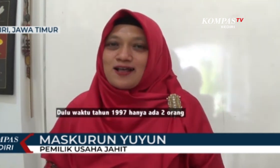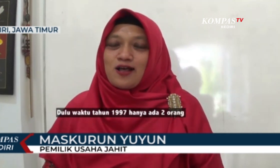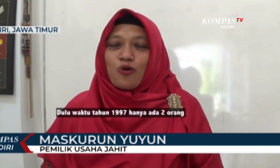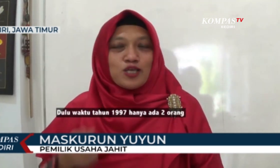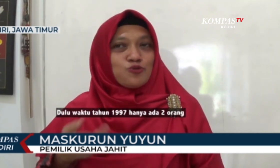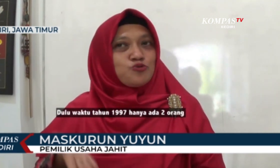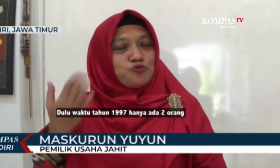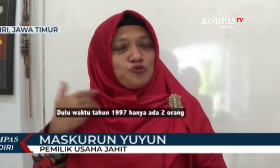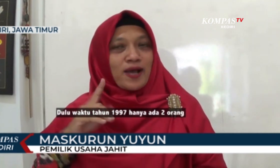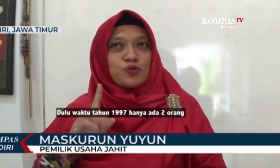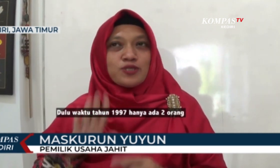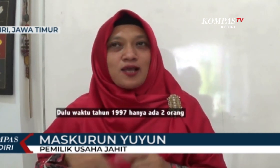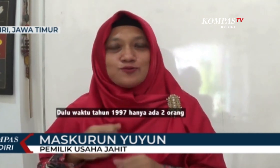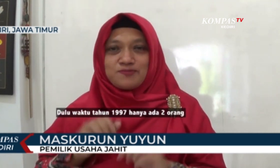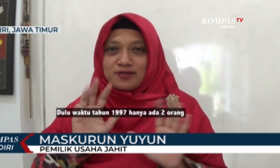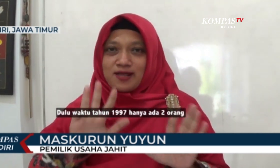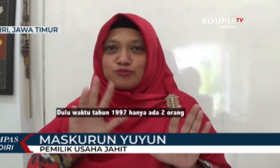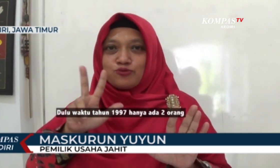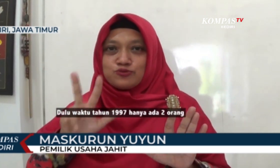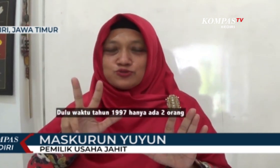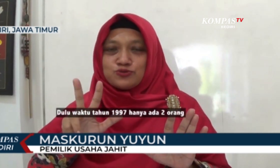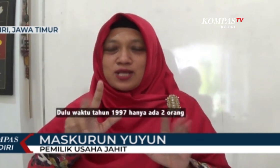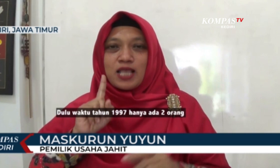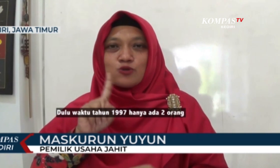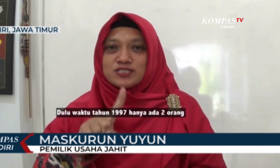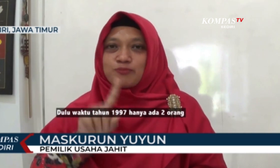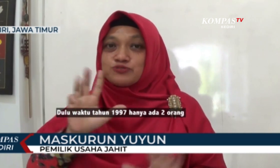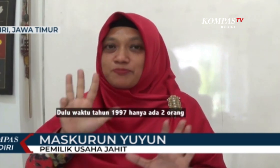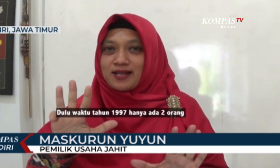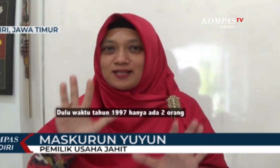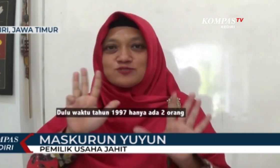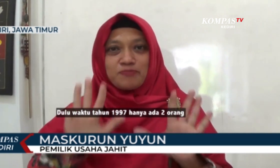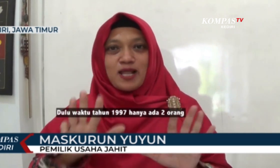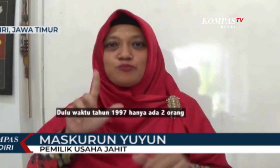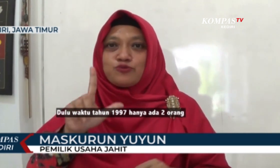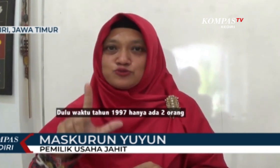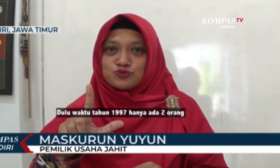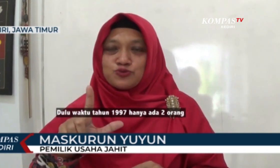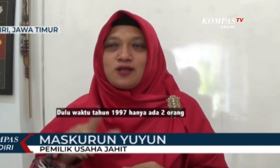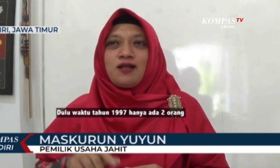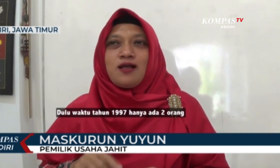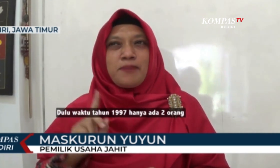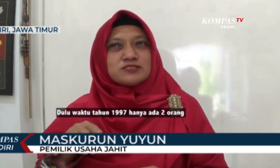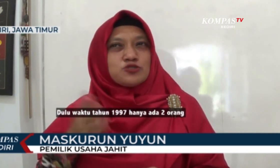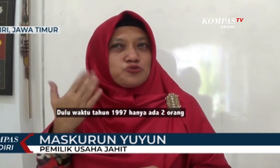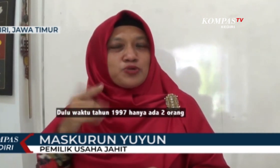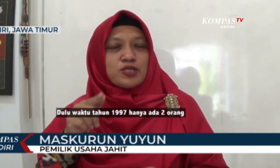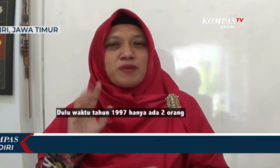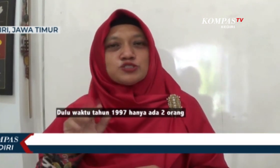itu tuh waktu bau-bau Iran puluh tujuh tahun 1997 Baduy juga